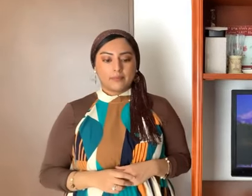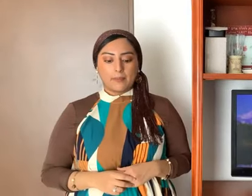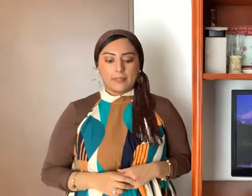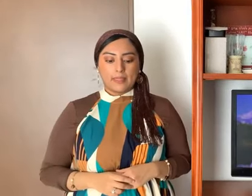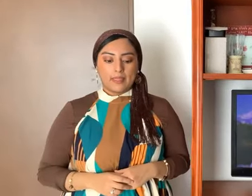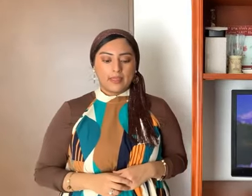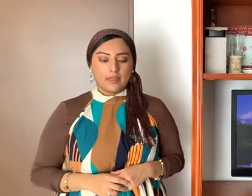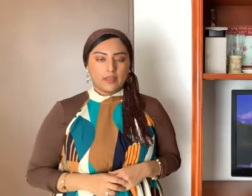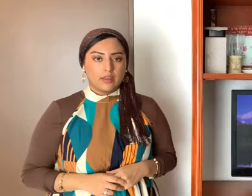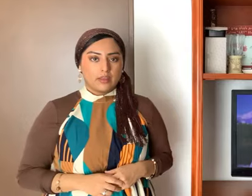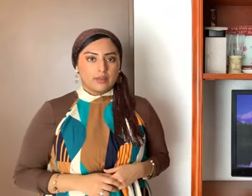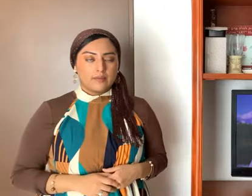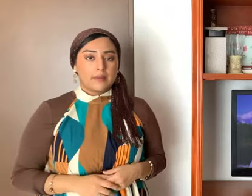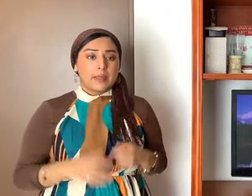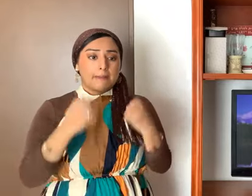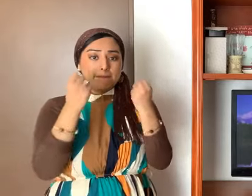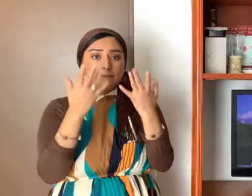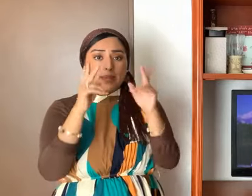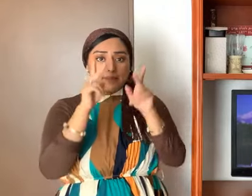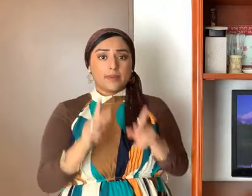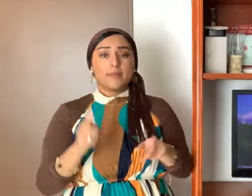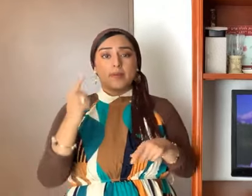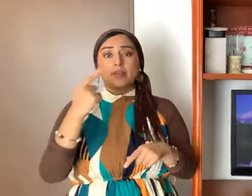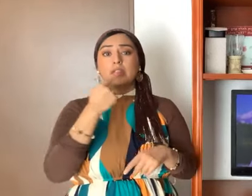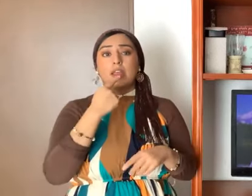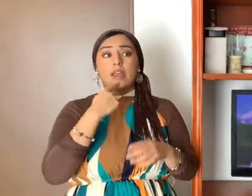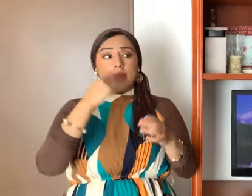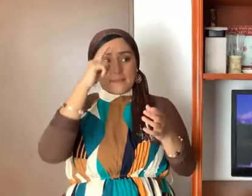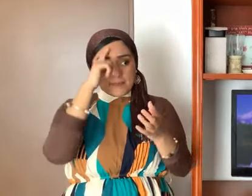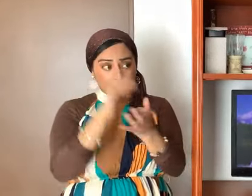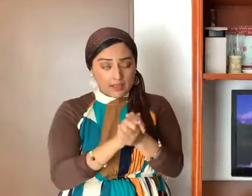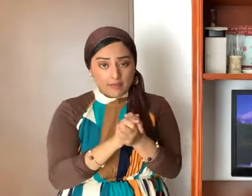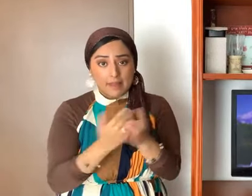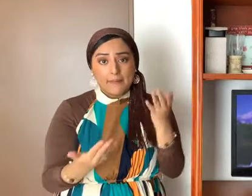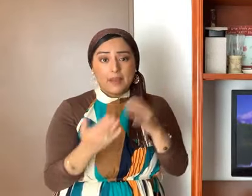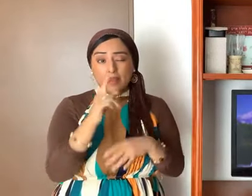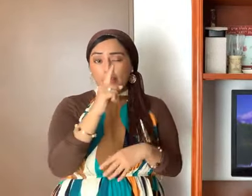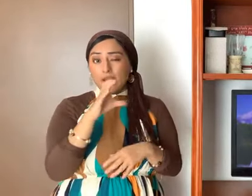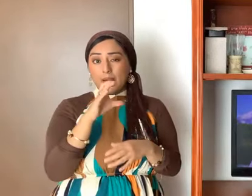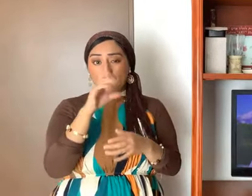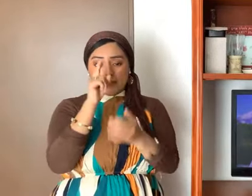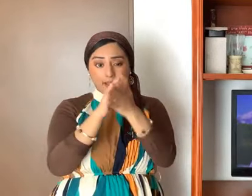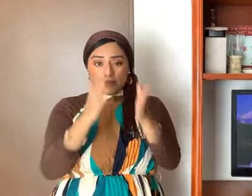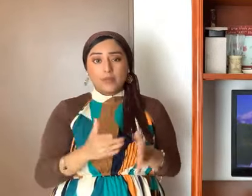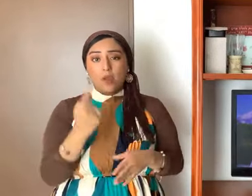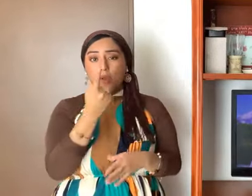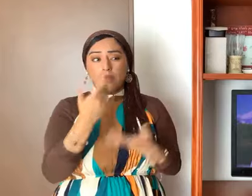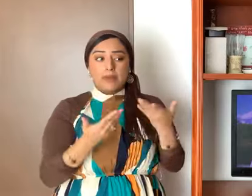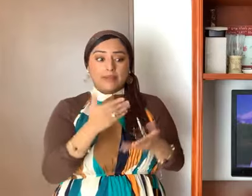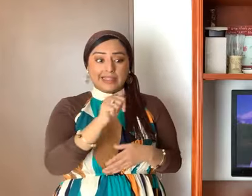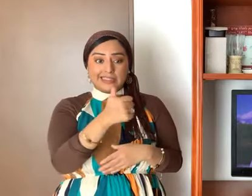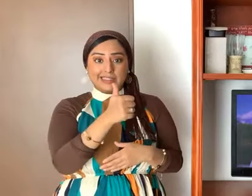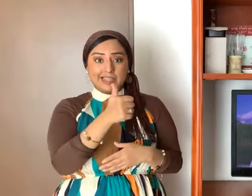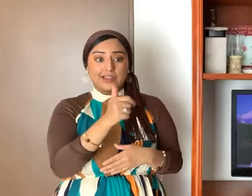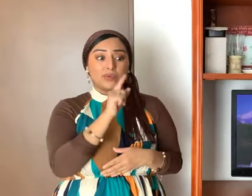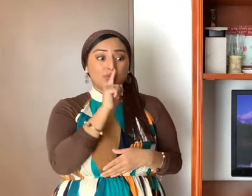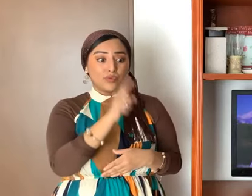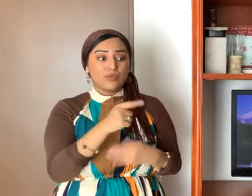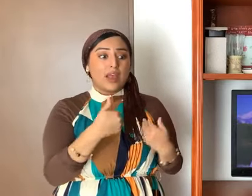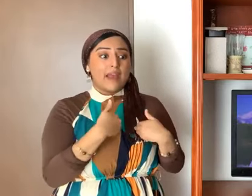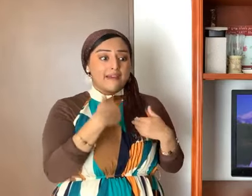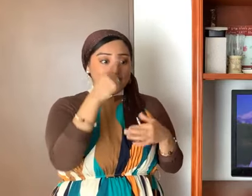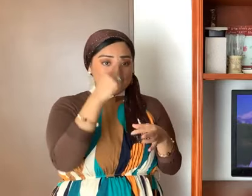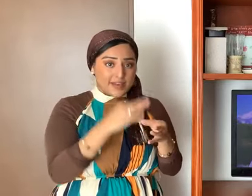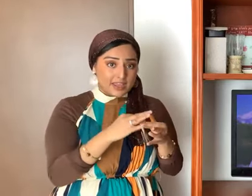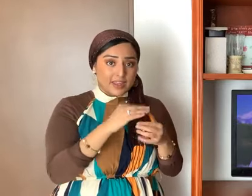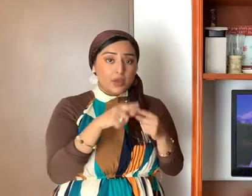punto. Muchos dicen que creen, tal vez de cada 100 creyentes solamente 10 tienen fe,